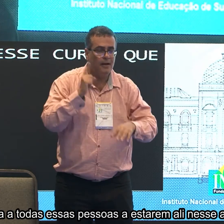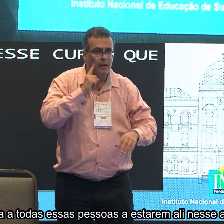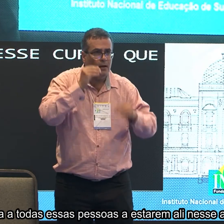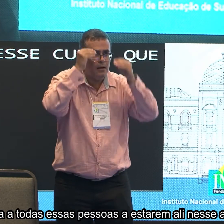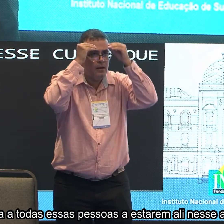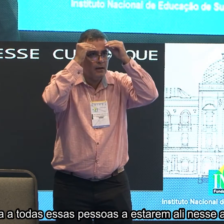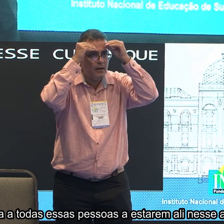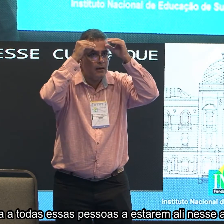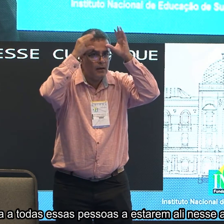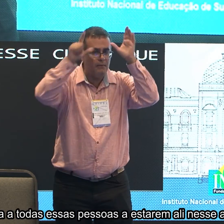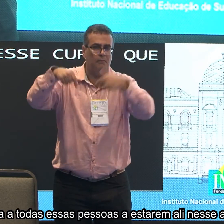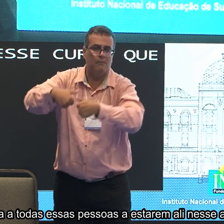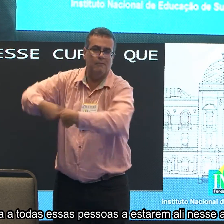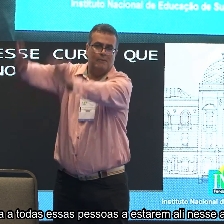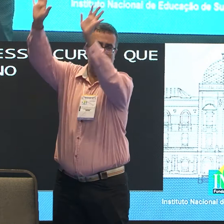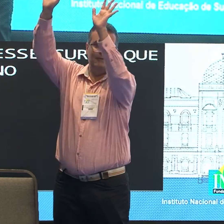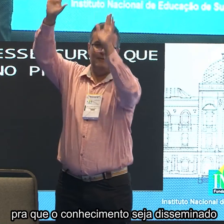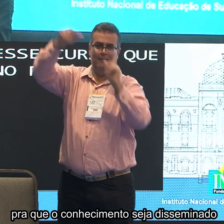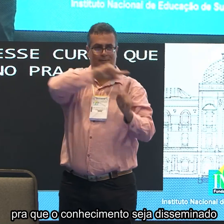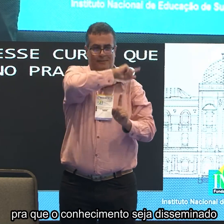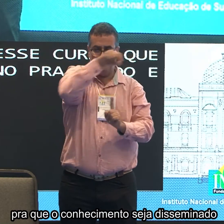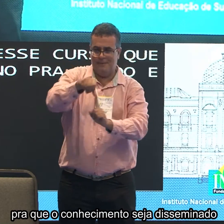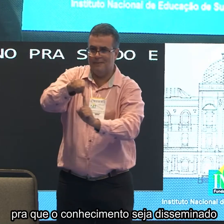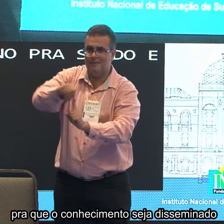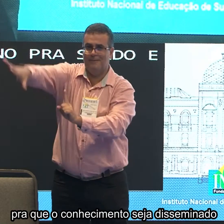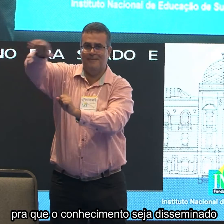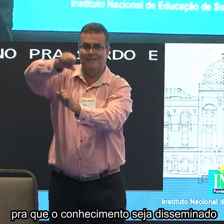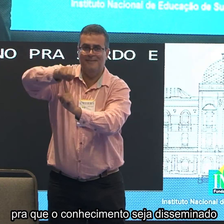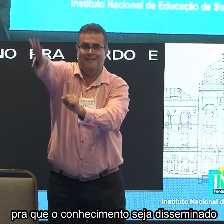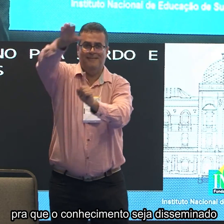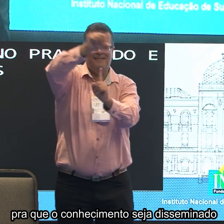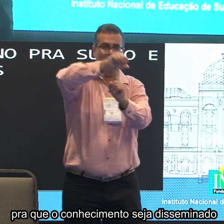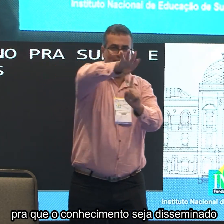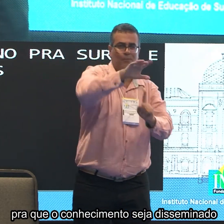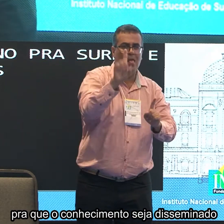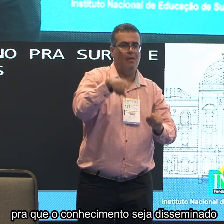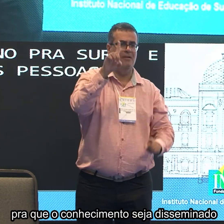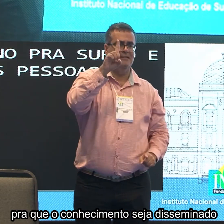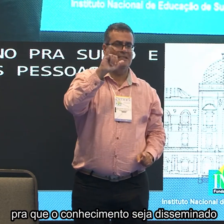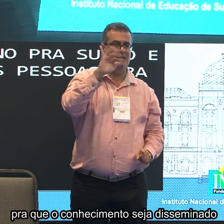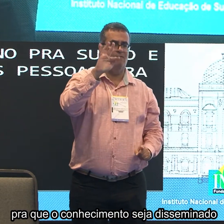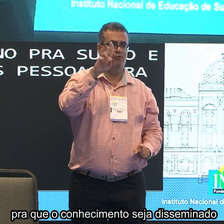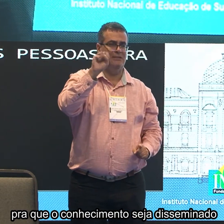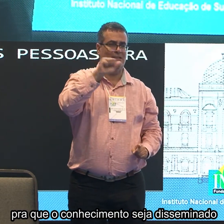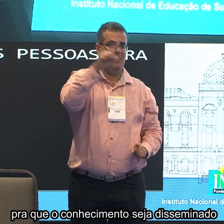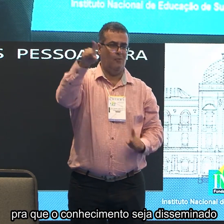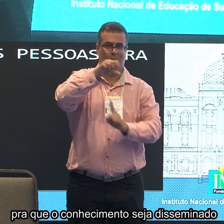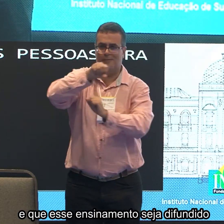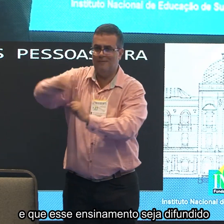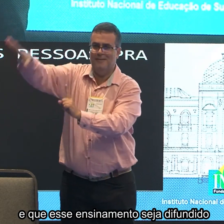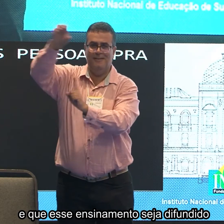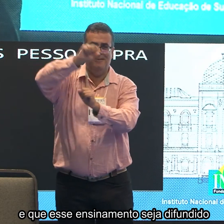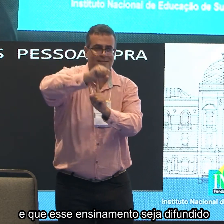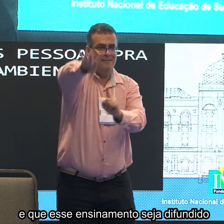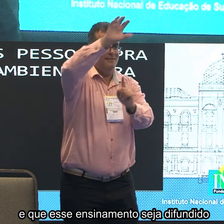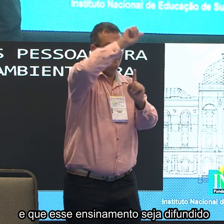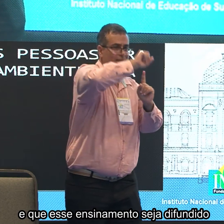estarem ali nesse ambiente, para que o conhecimento ele realmente seja disseminado e que haja